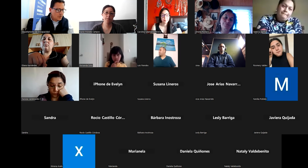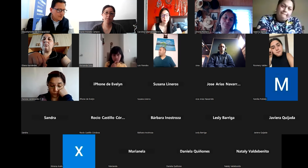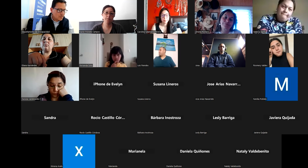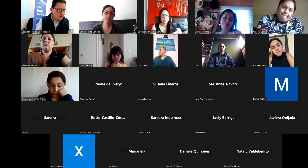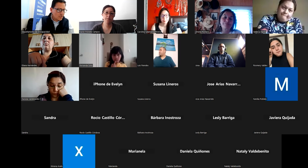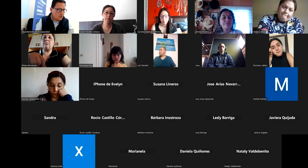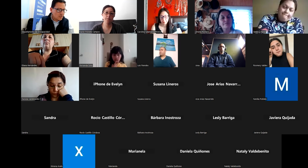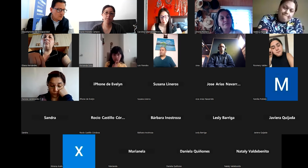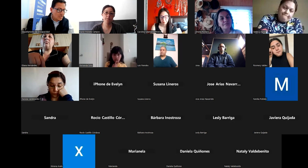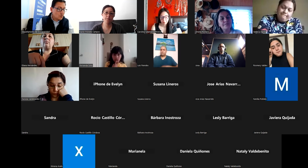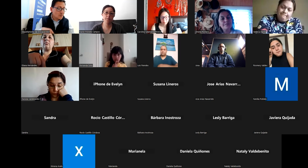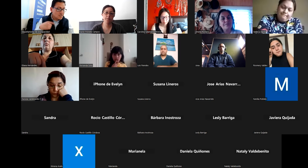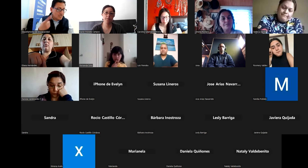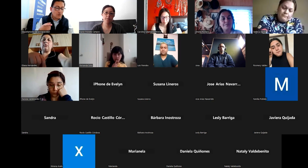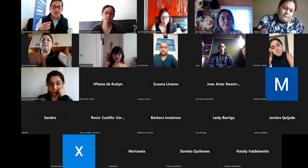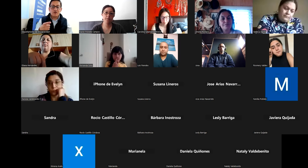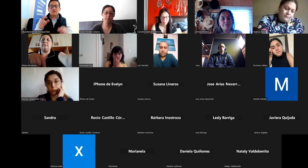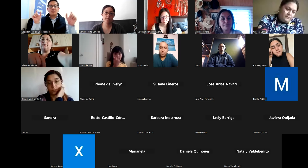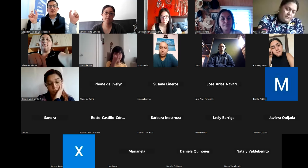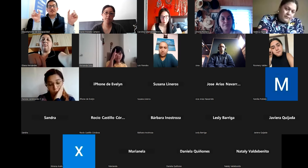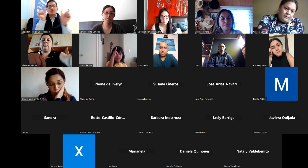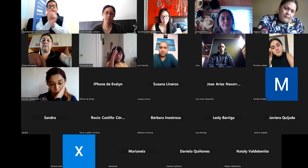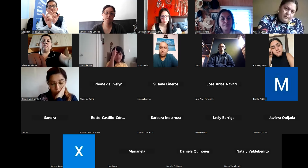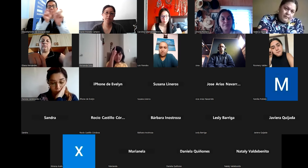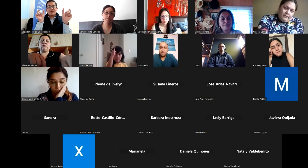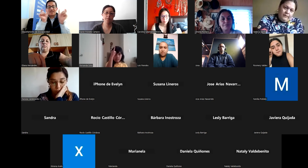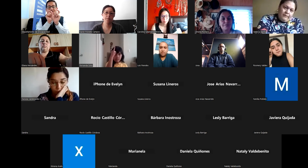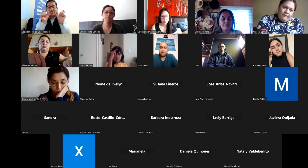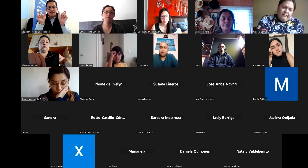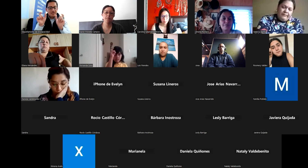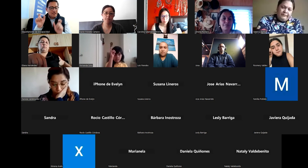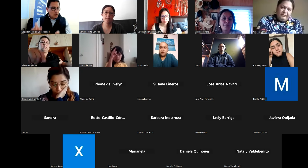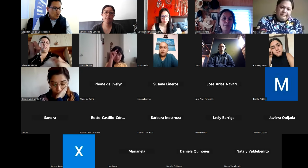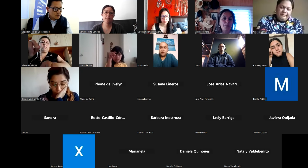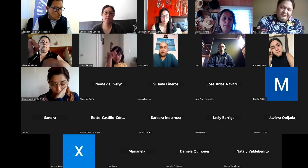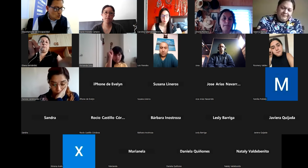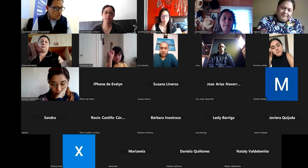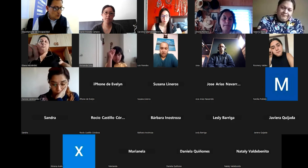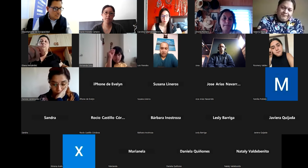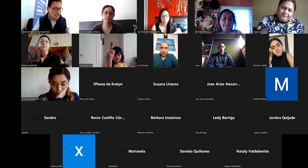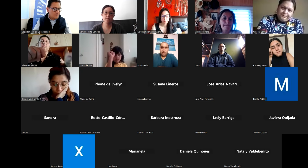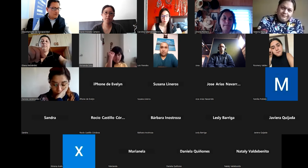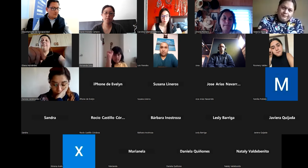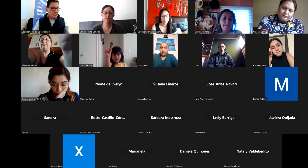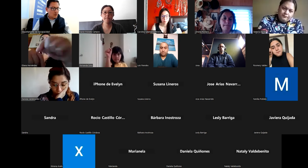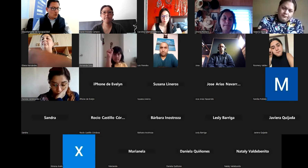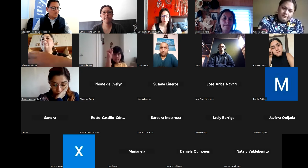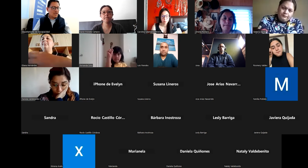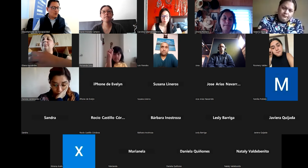después que nos van a ayudar y la próxima semana como digo vamos a ver esto del orden gramatical cómo se estructura una pregunta en